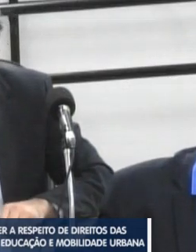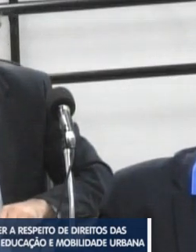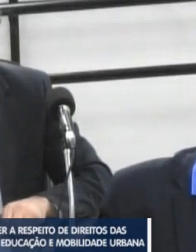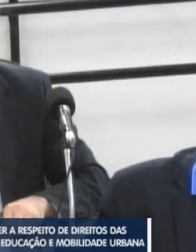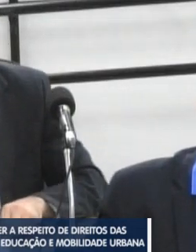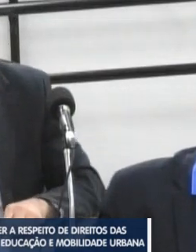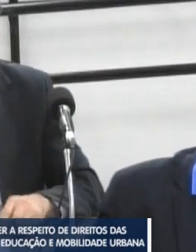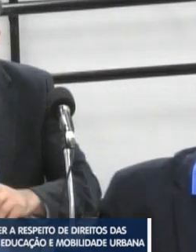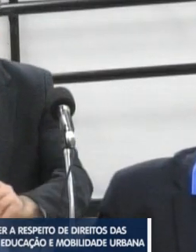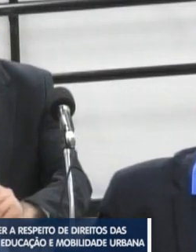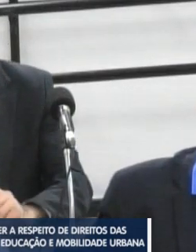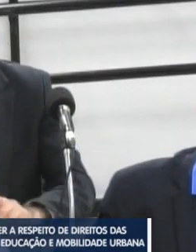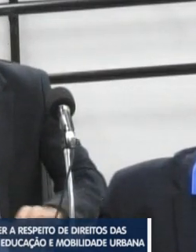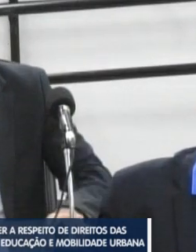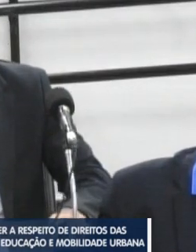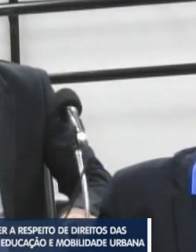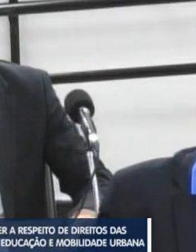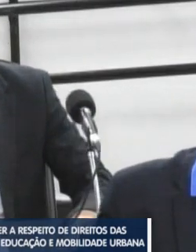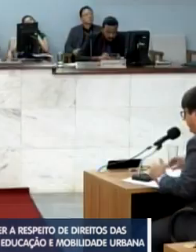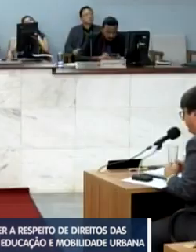não. Eu queria